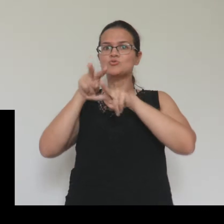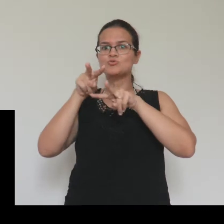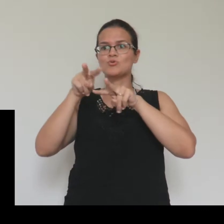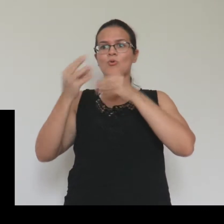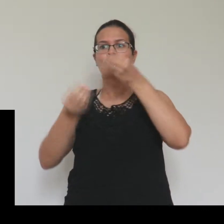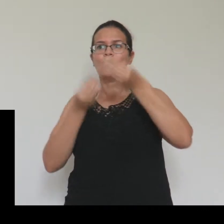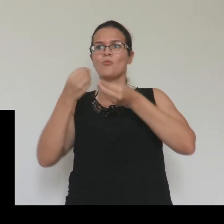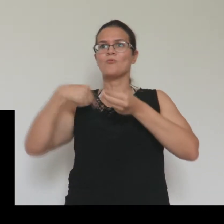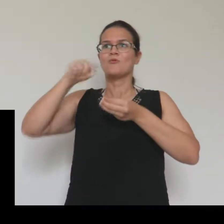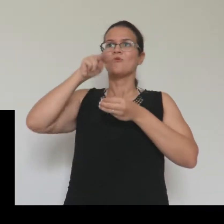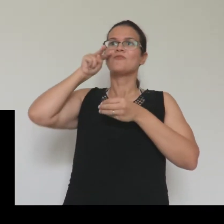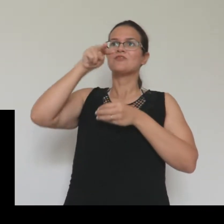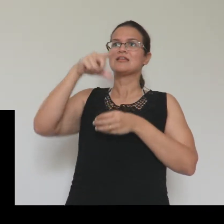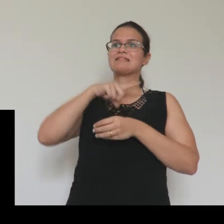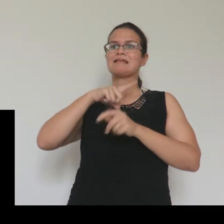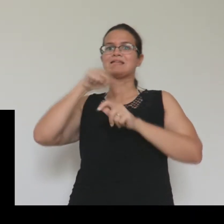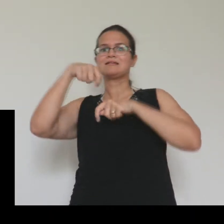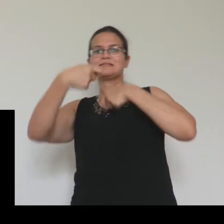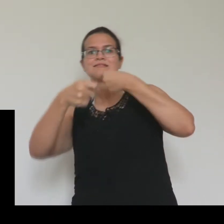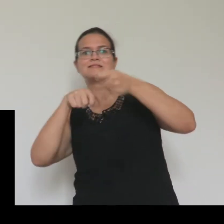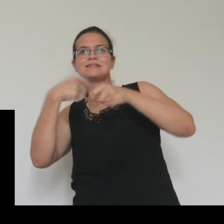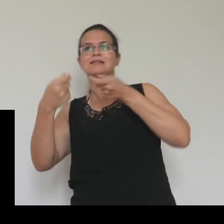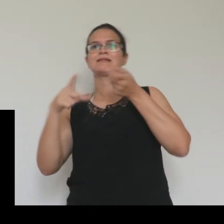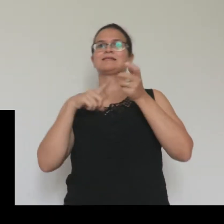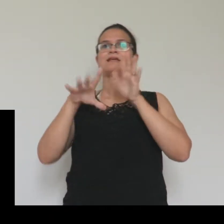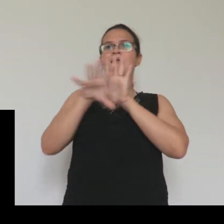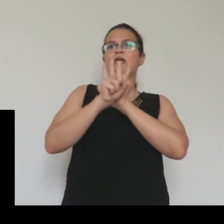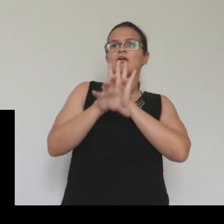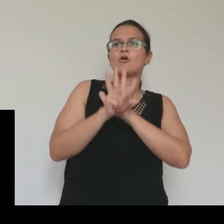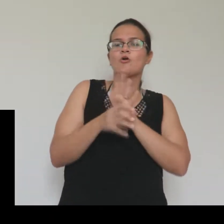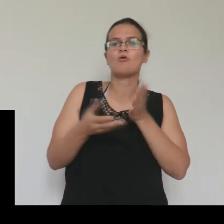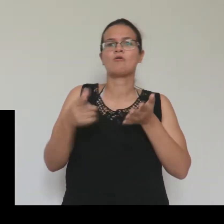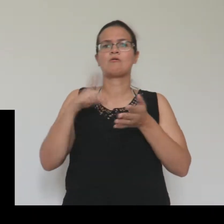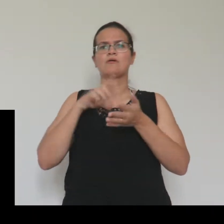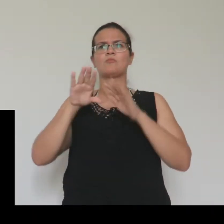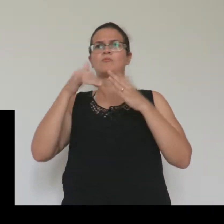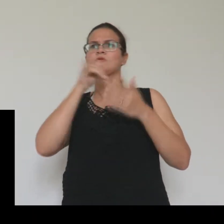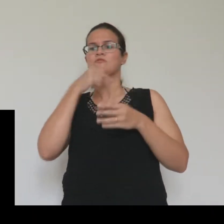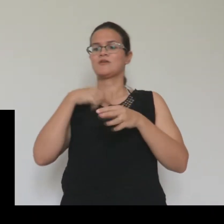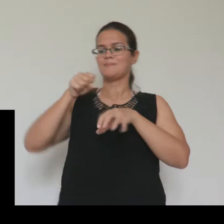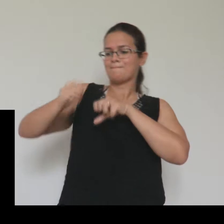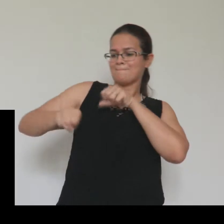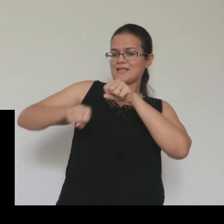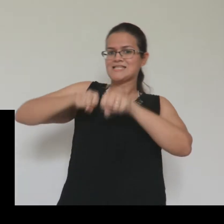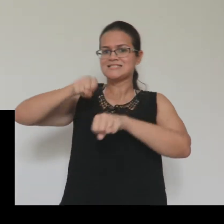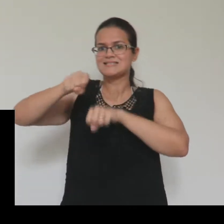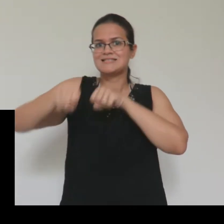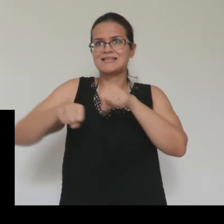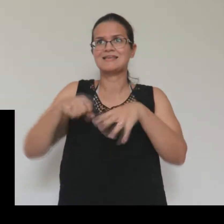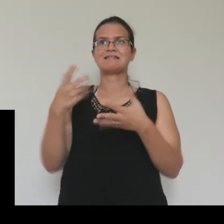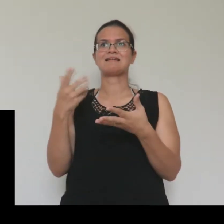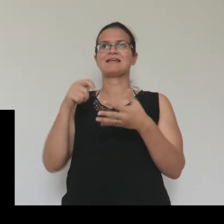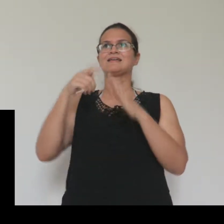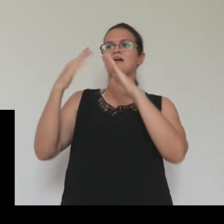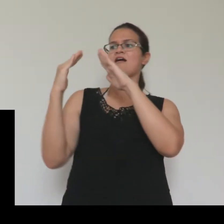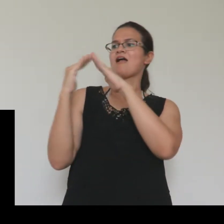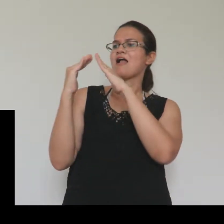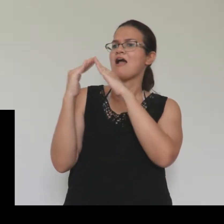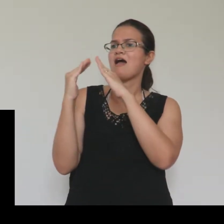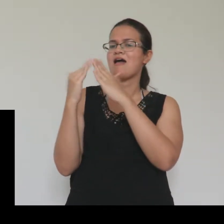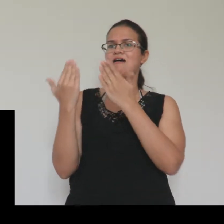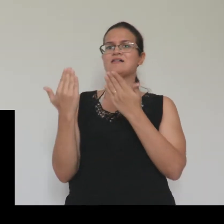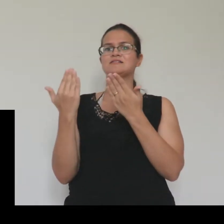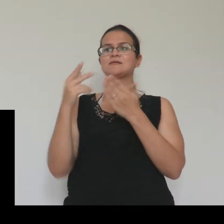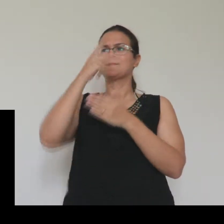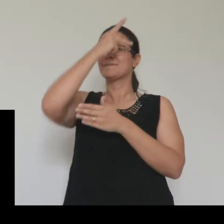onde existe alguns sinais icônicos, que você fazendo um sinal de bicicleta, fazendo um sinal de casa, às vezes